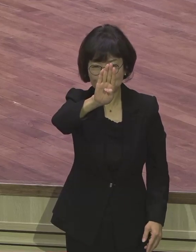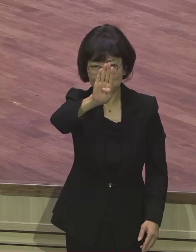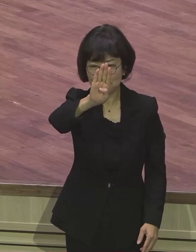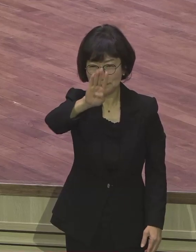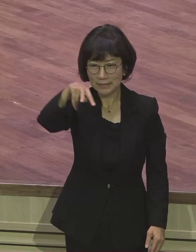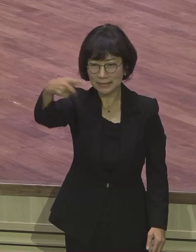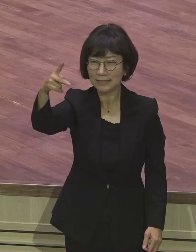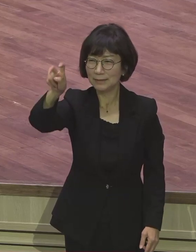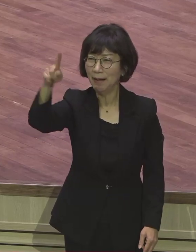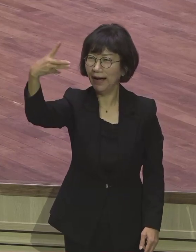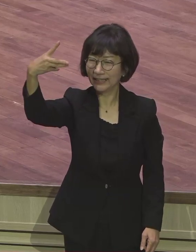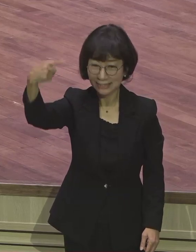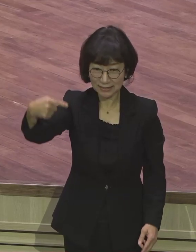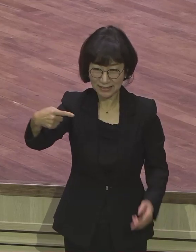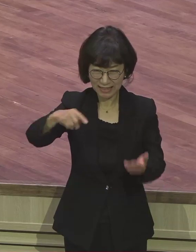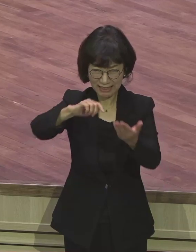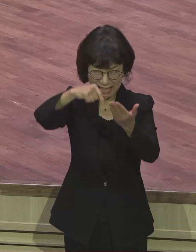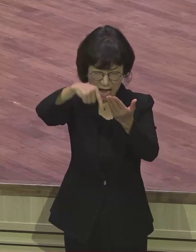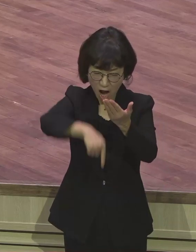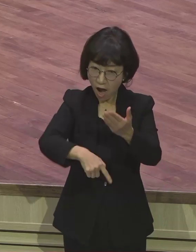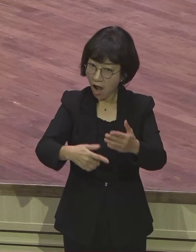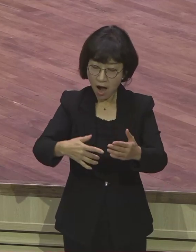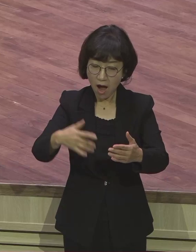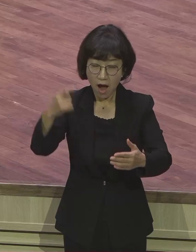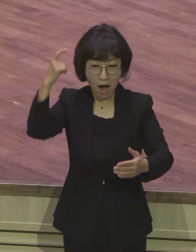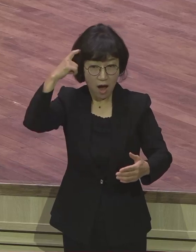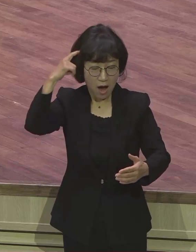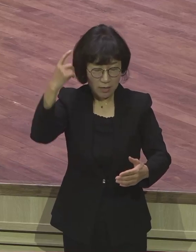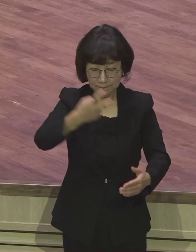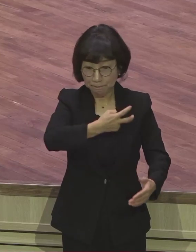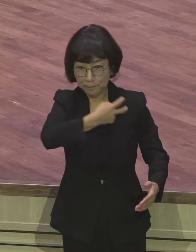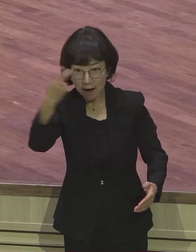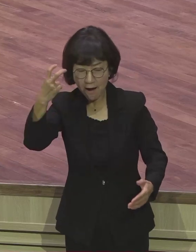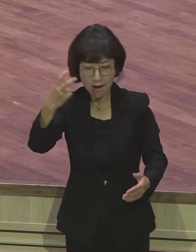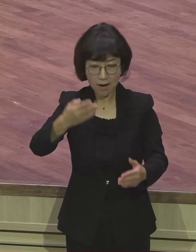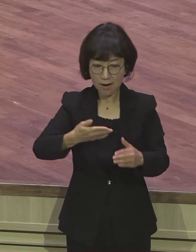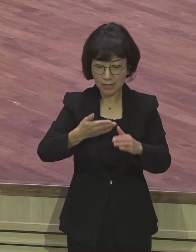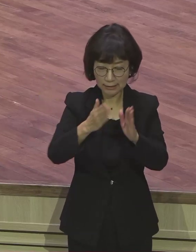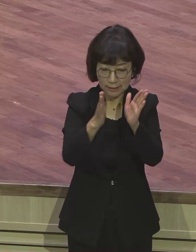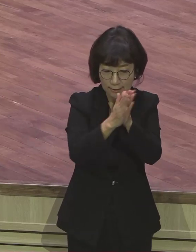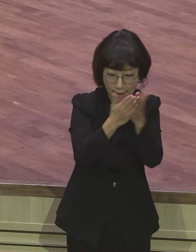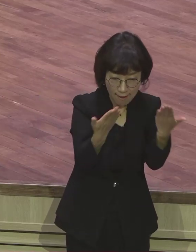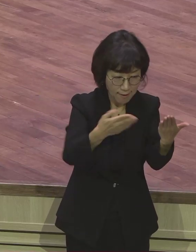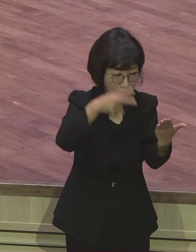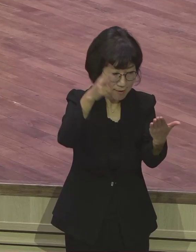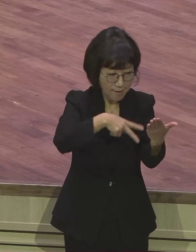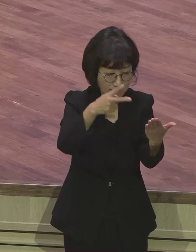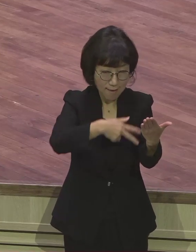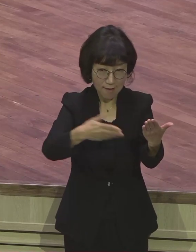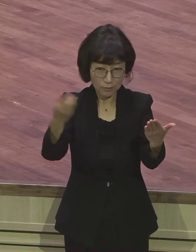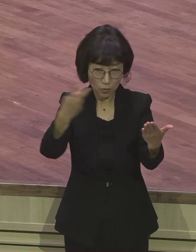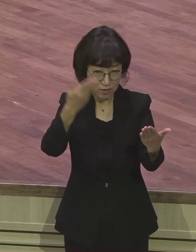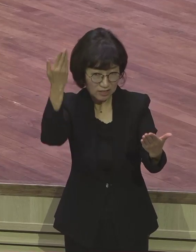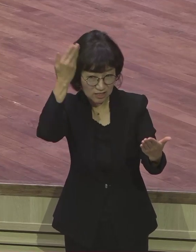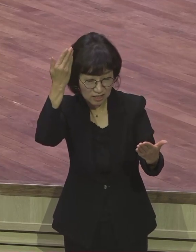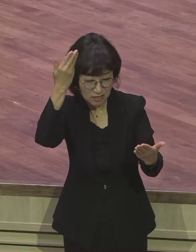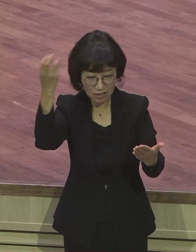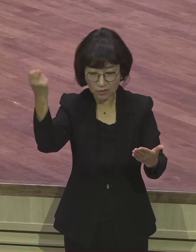지적이면서도 상당히 영리하면서도 책도 많이 보면서도 실제 경험이 많은 사람